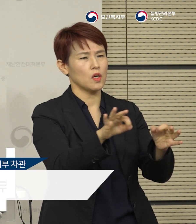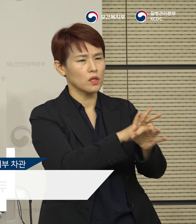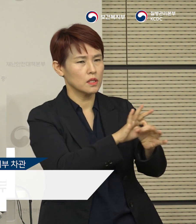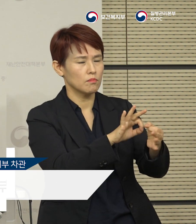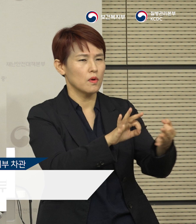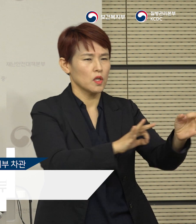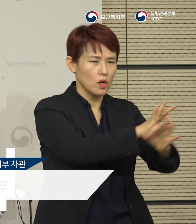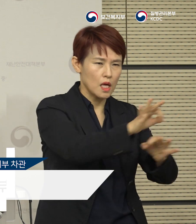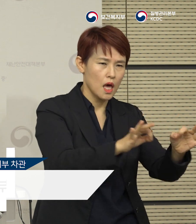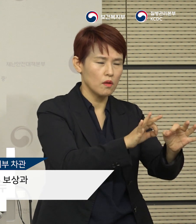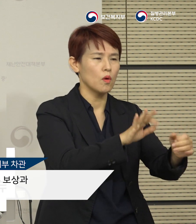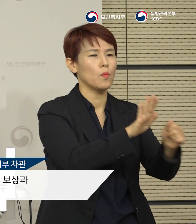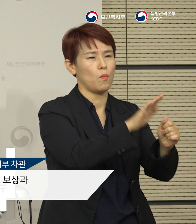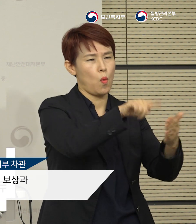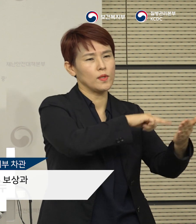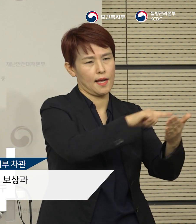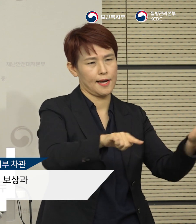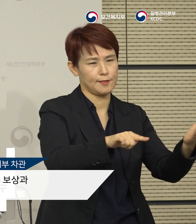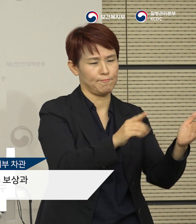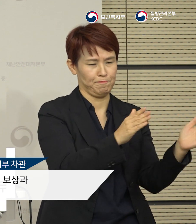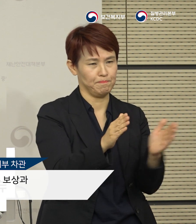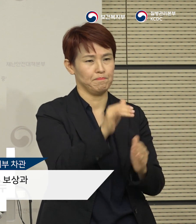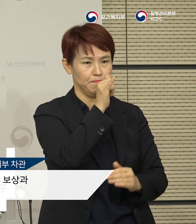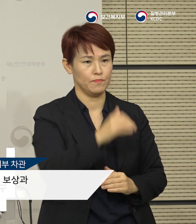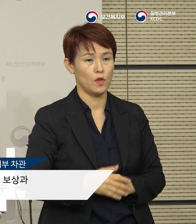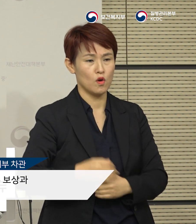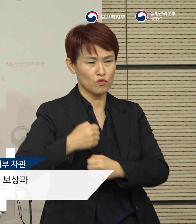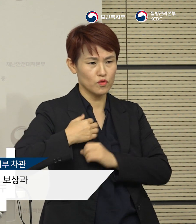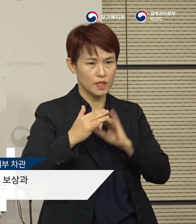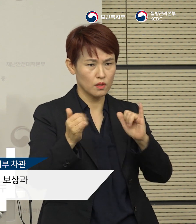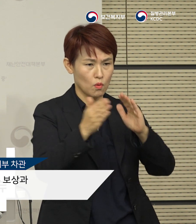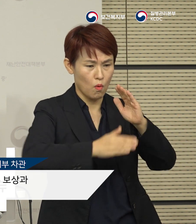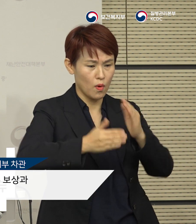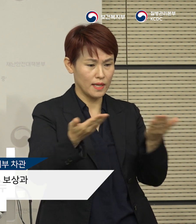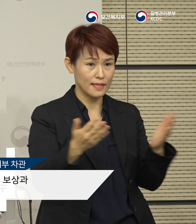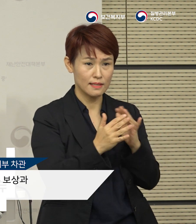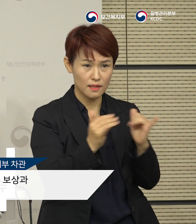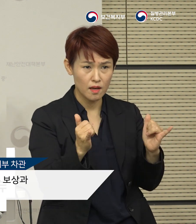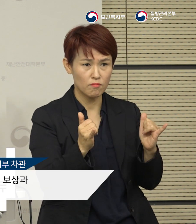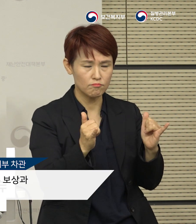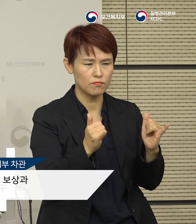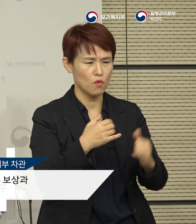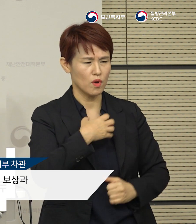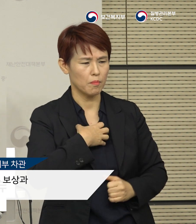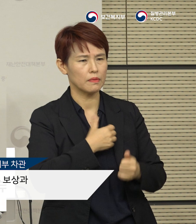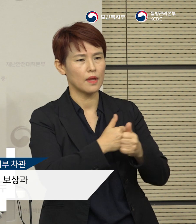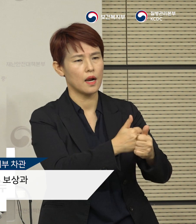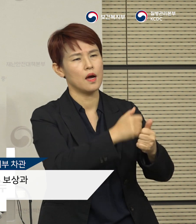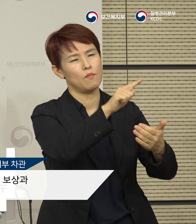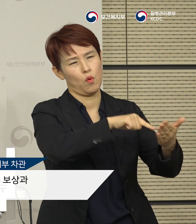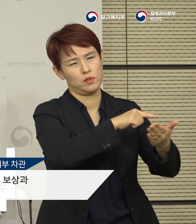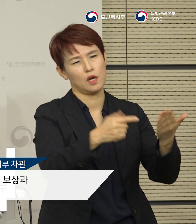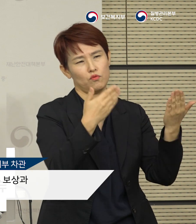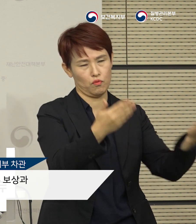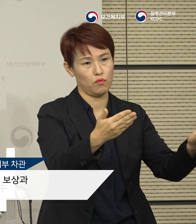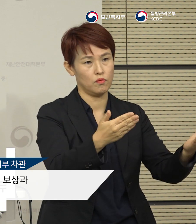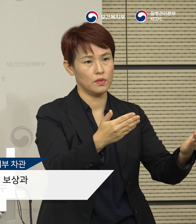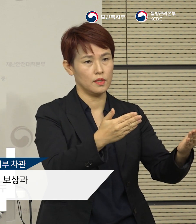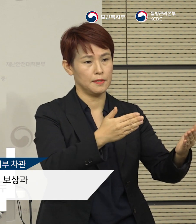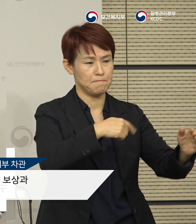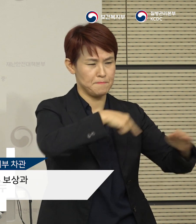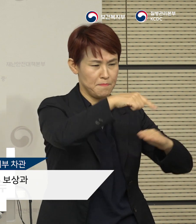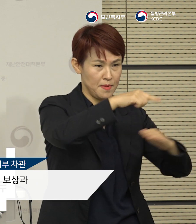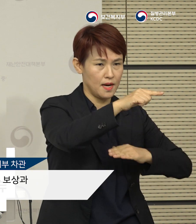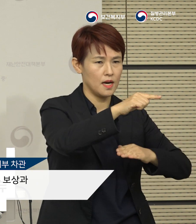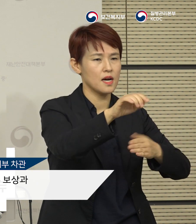계획도 수립하였습니다. 군인, 공보위 등 공공인력에 대해서는 위험에 따른 보상과 출장비를